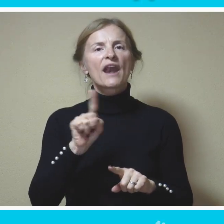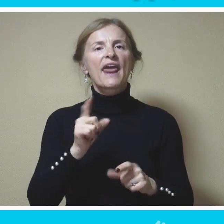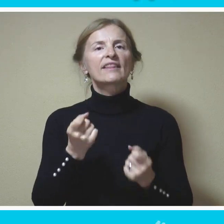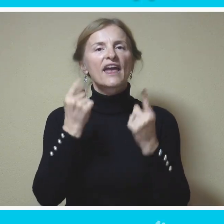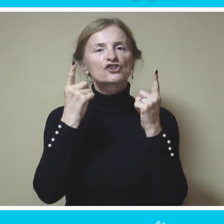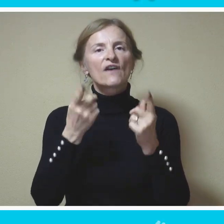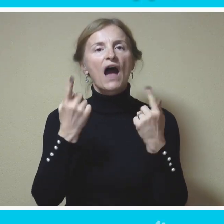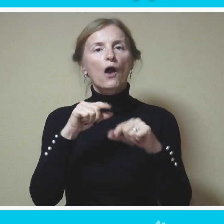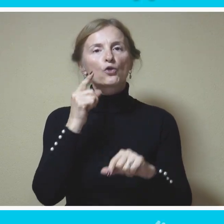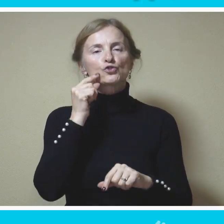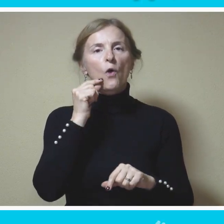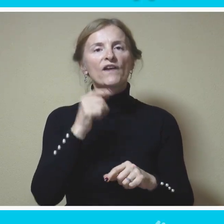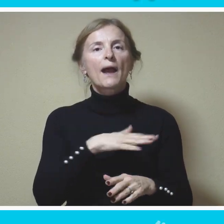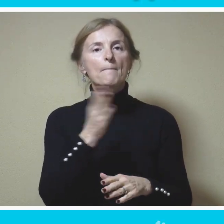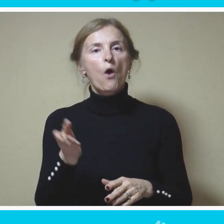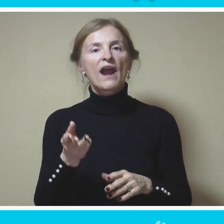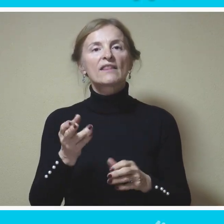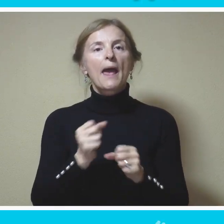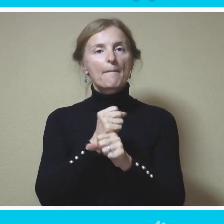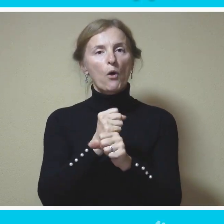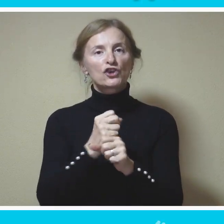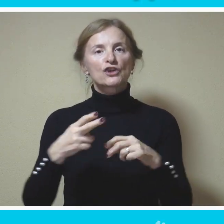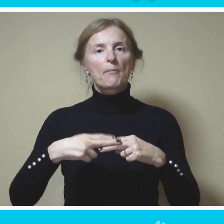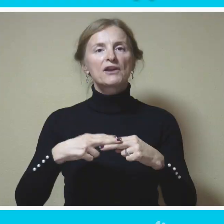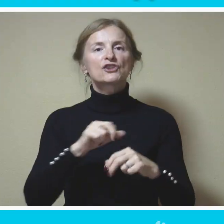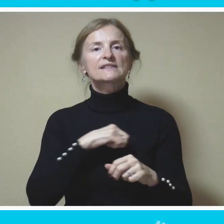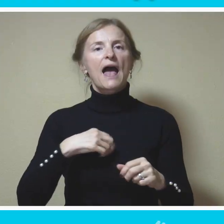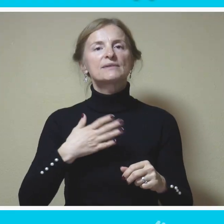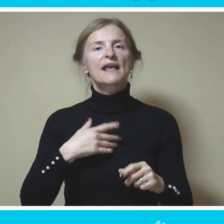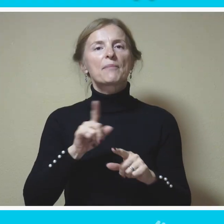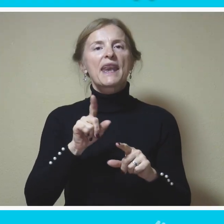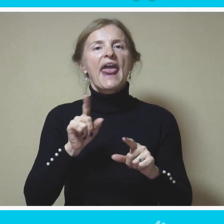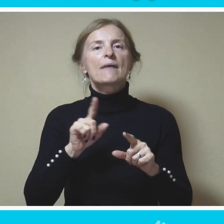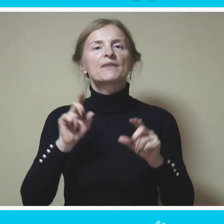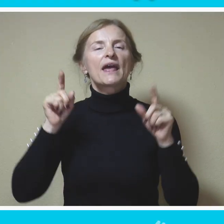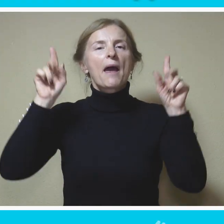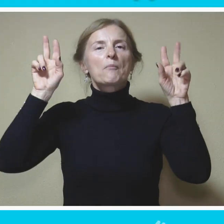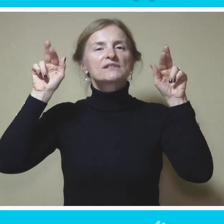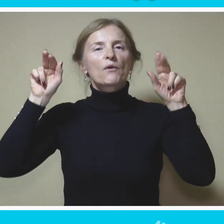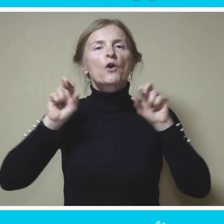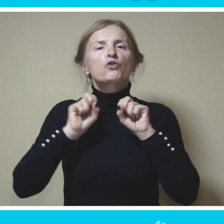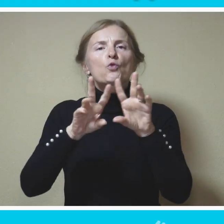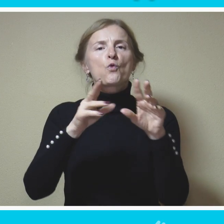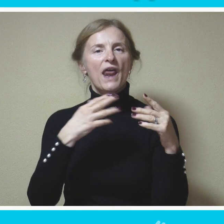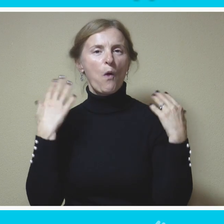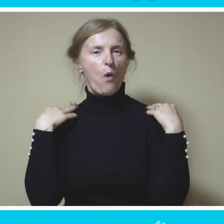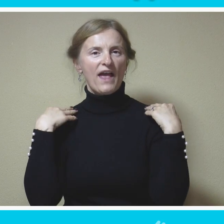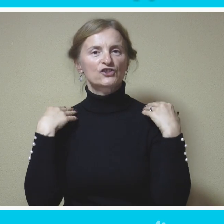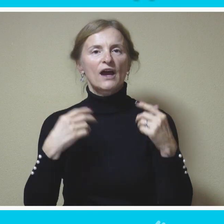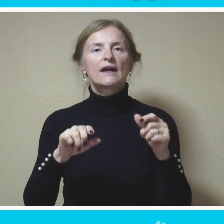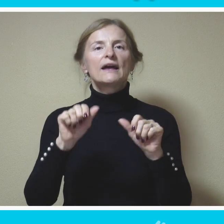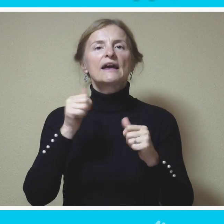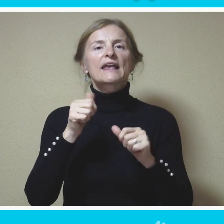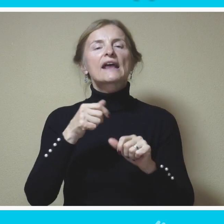se ništa ne dešava ako čovek, pored podrške bližnjih, sam sebi ne dune u sopstvena jedra i ne usudi se